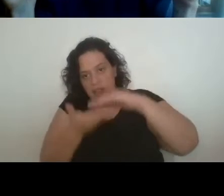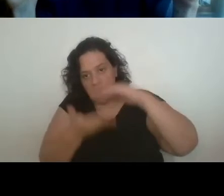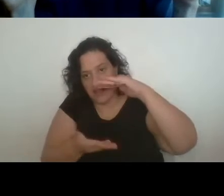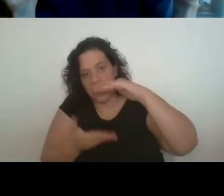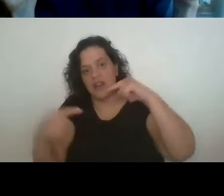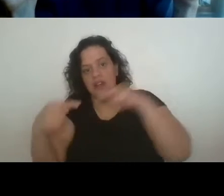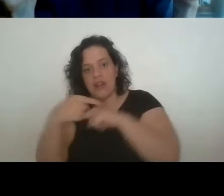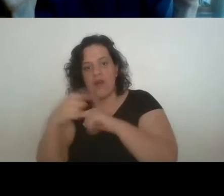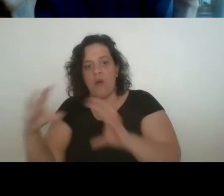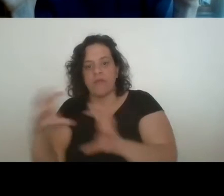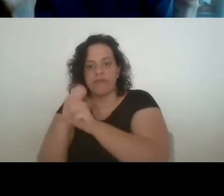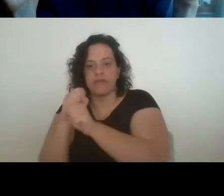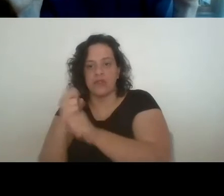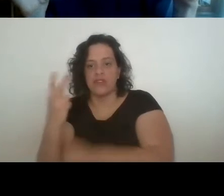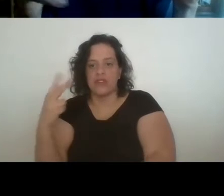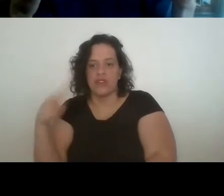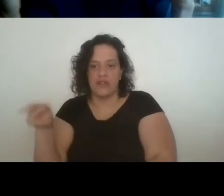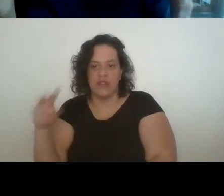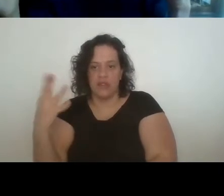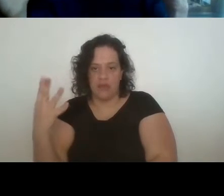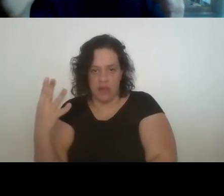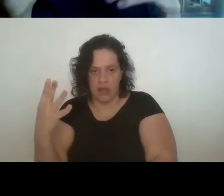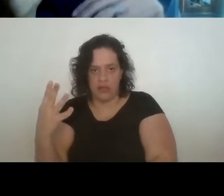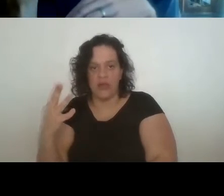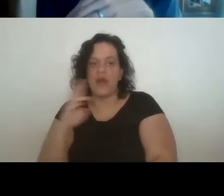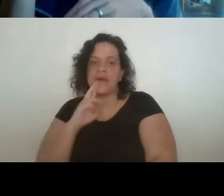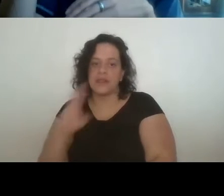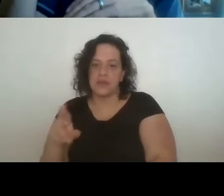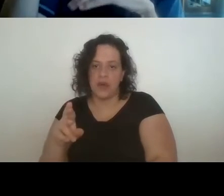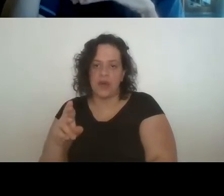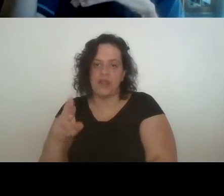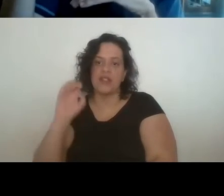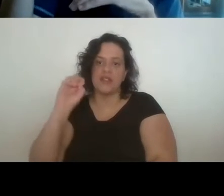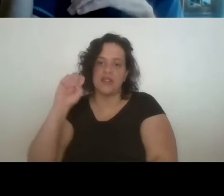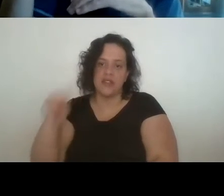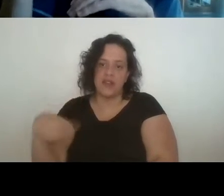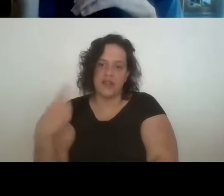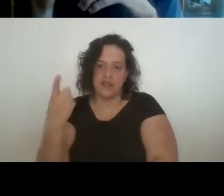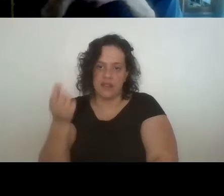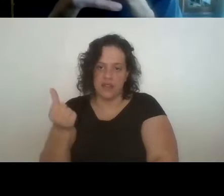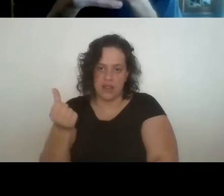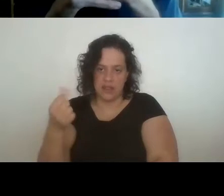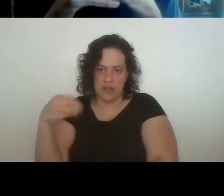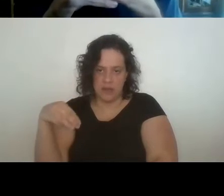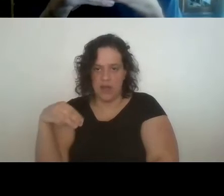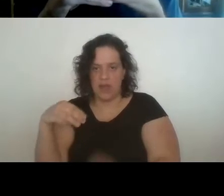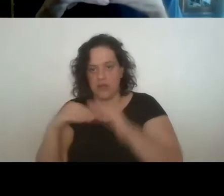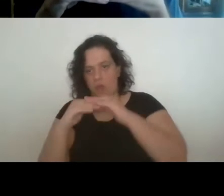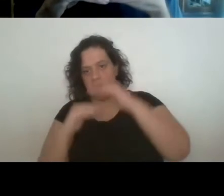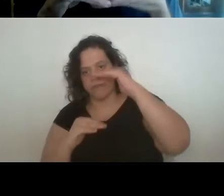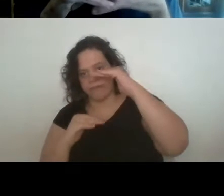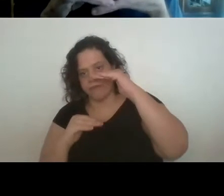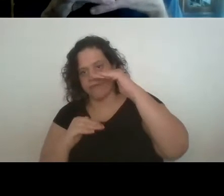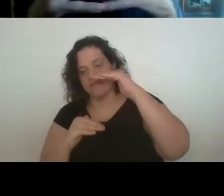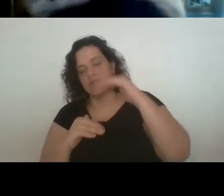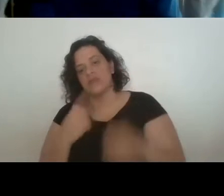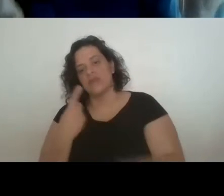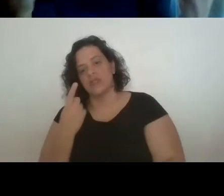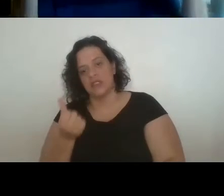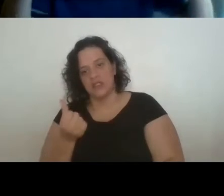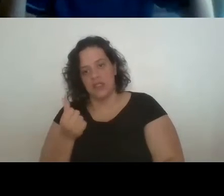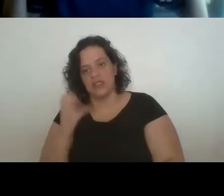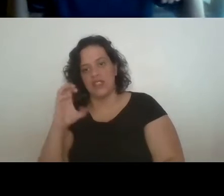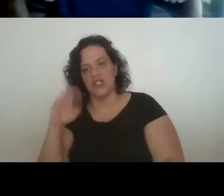de 2,4 metros cúbicos. Isso resulta, então, numa espessura de 16 centímetros de pedra,